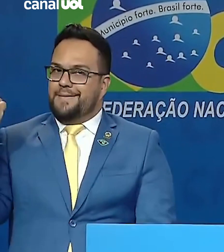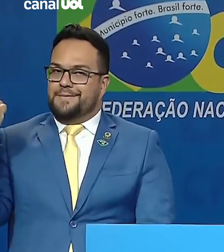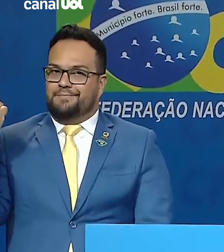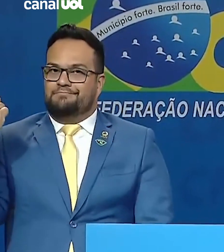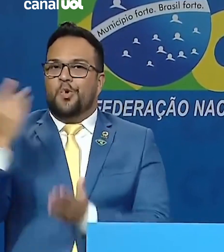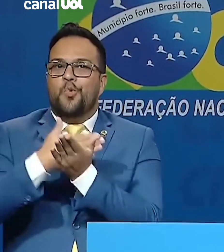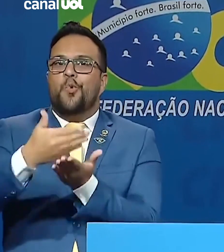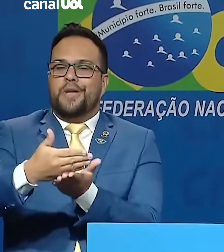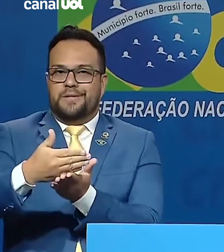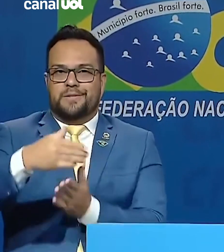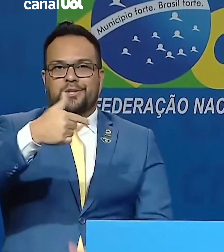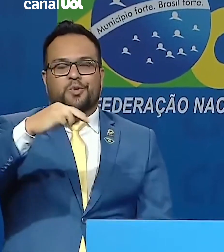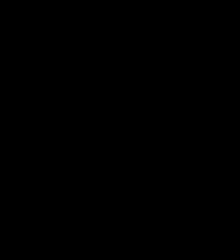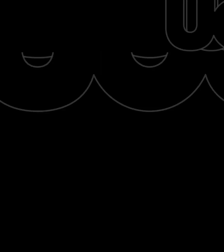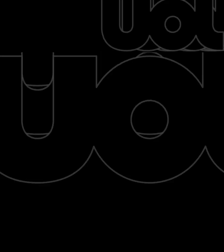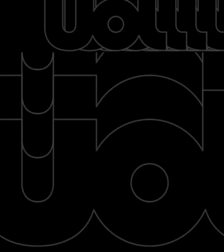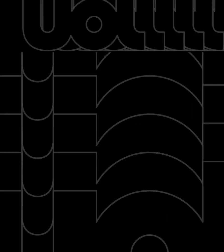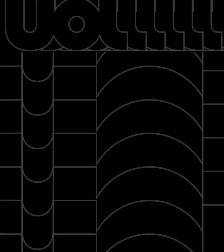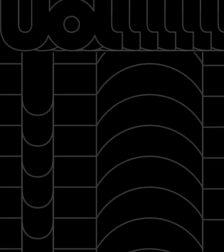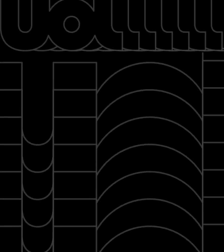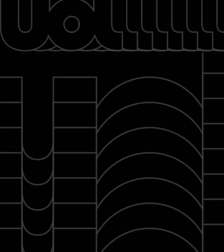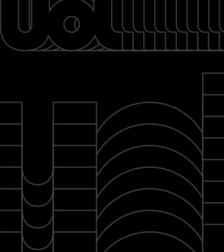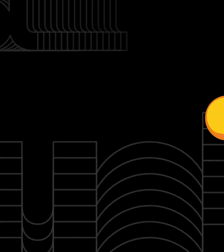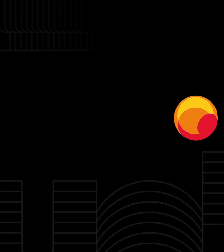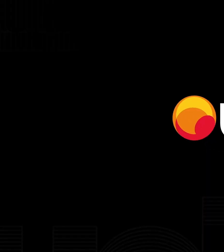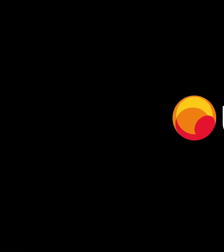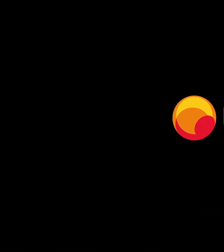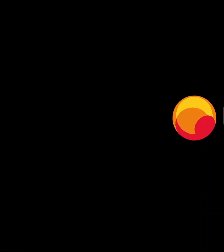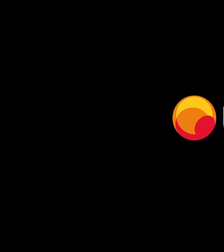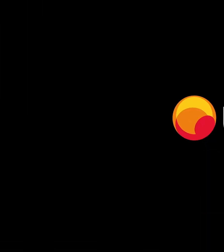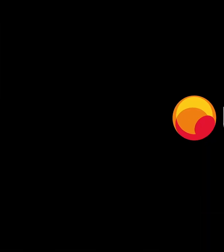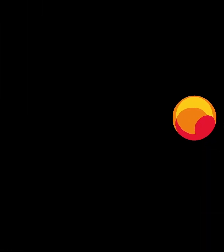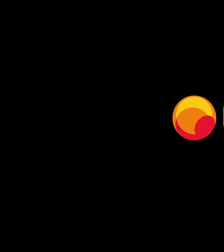no início de 2019. Qual?